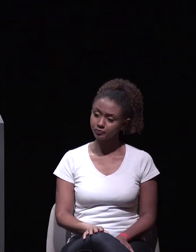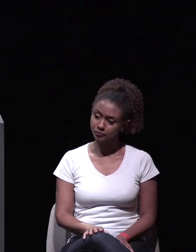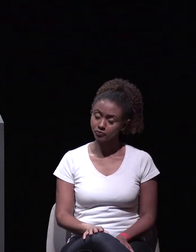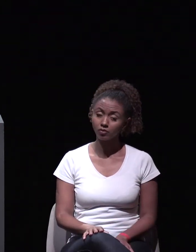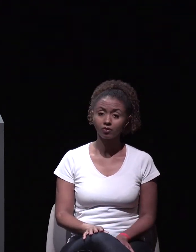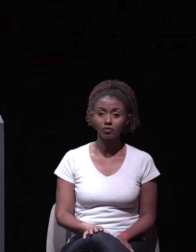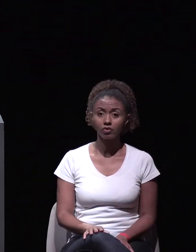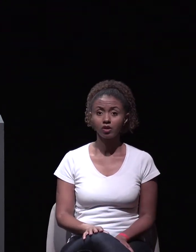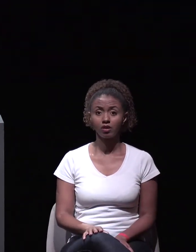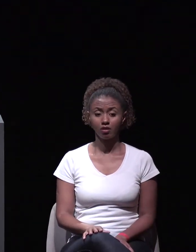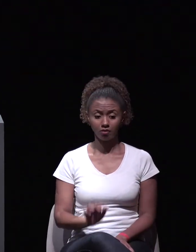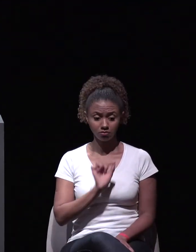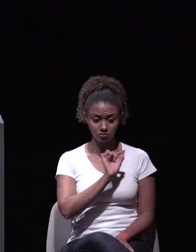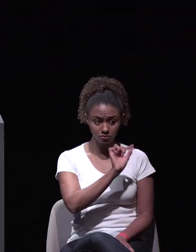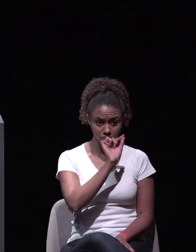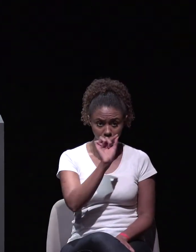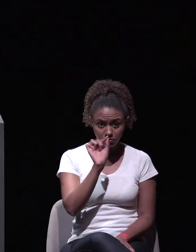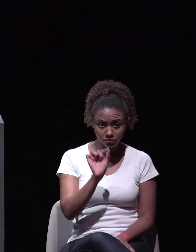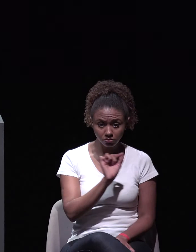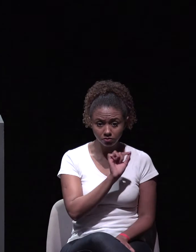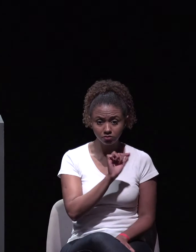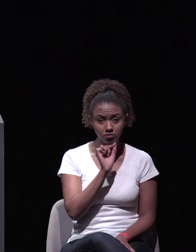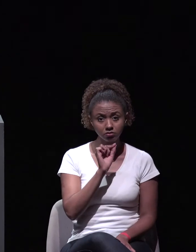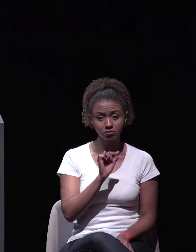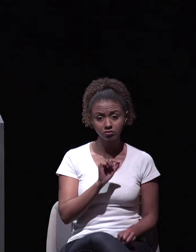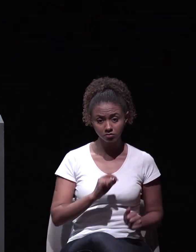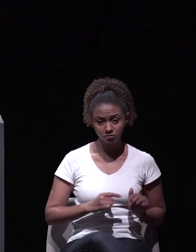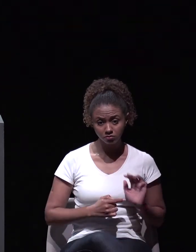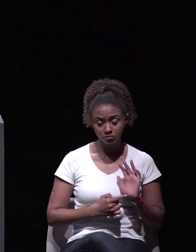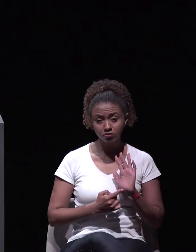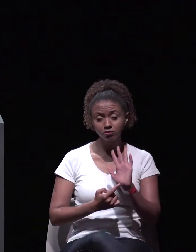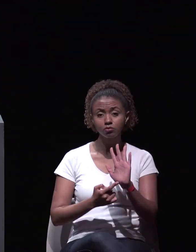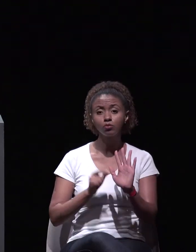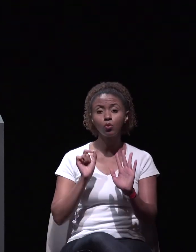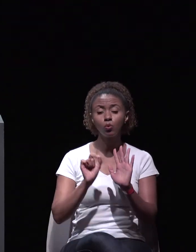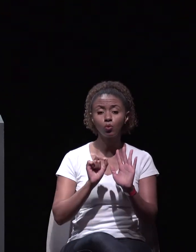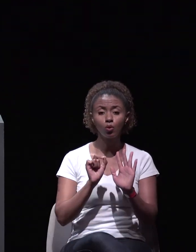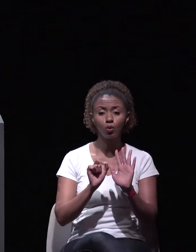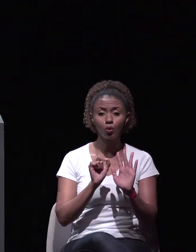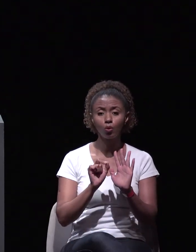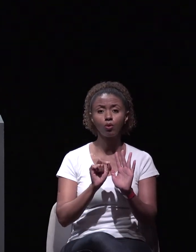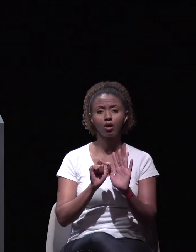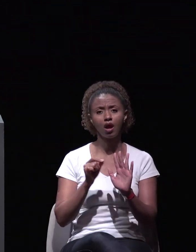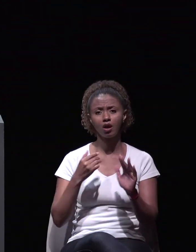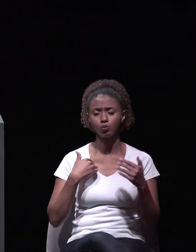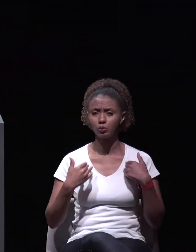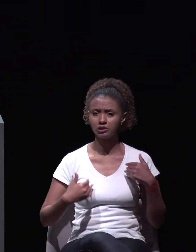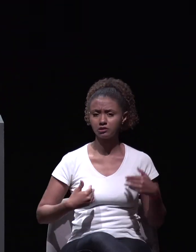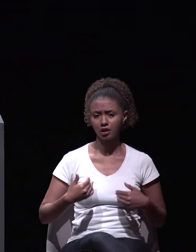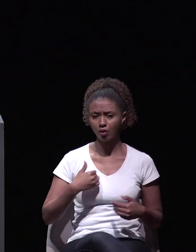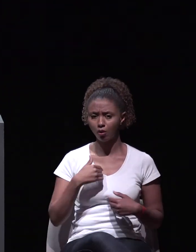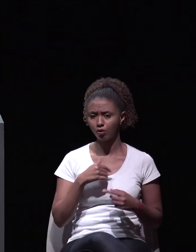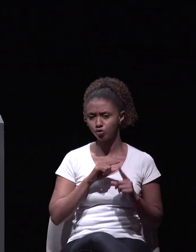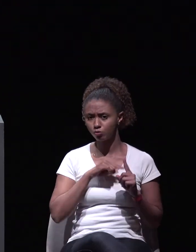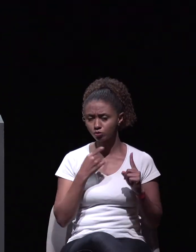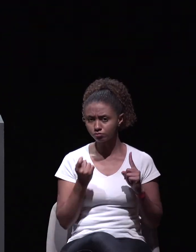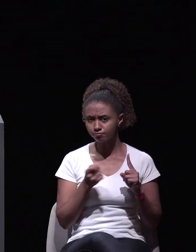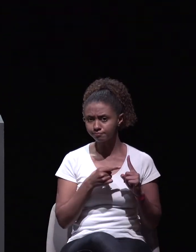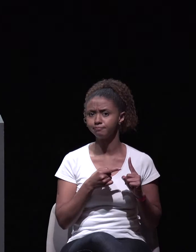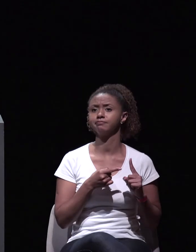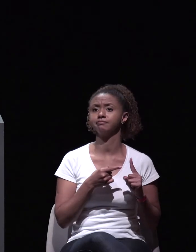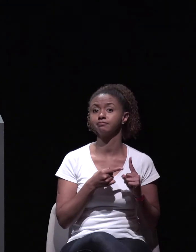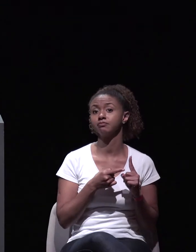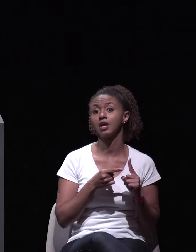Aliados, estes elementos evocam possíveis projeções e também estereótipos, né, que por vezes